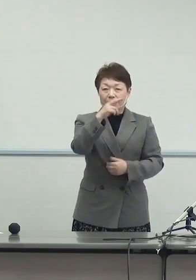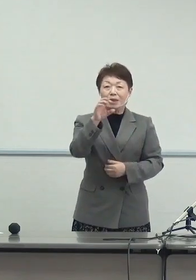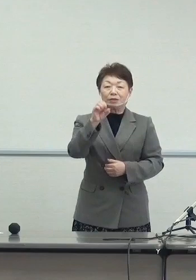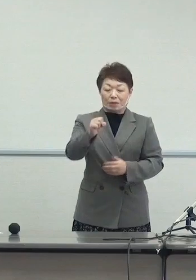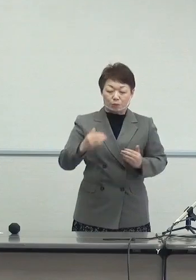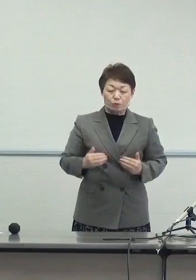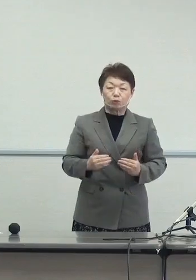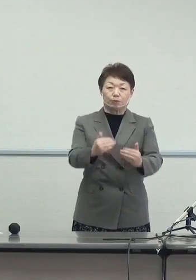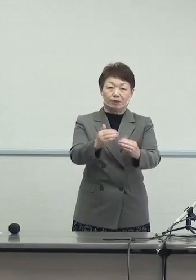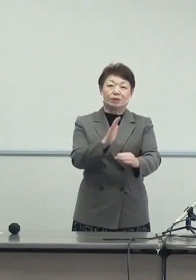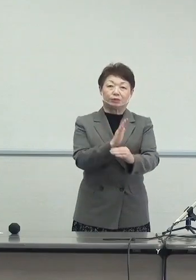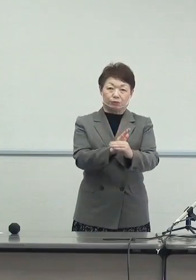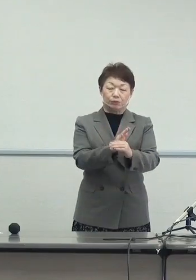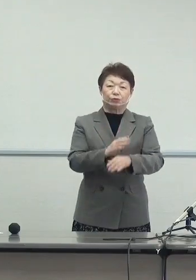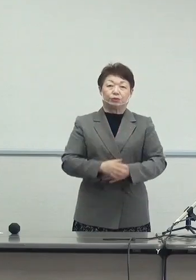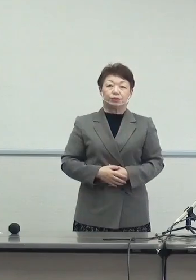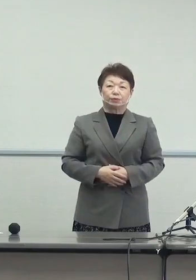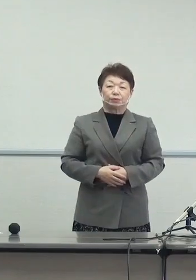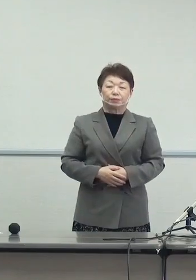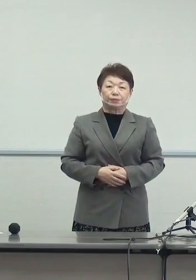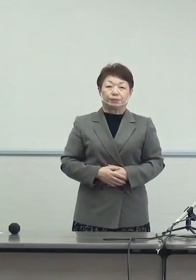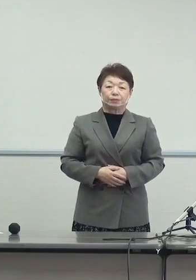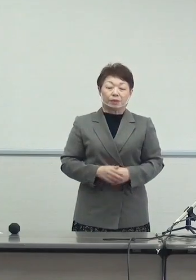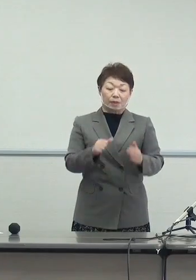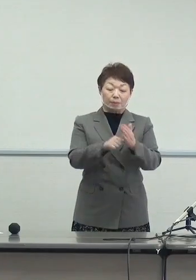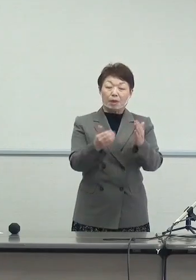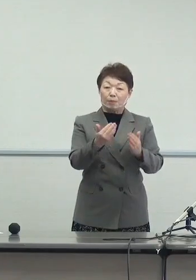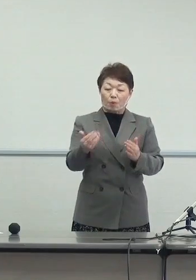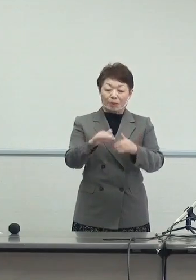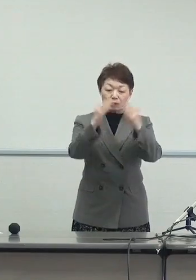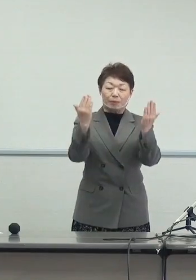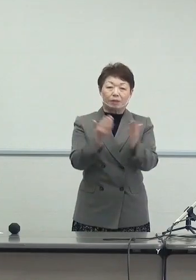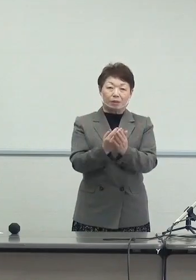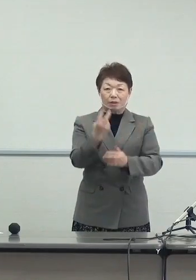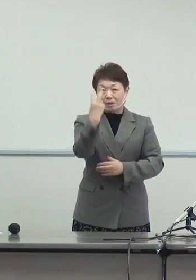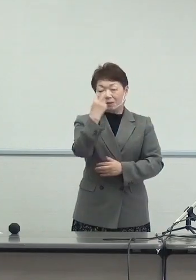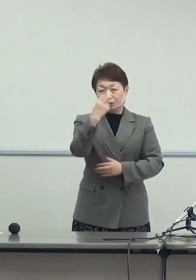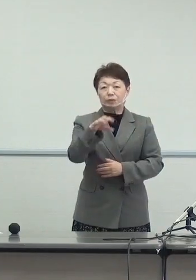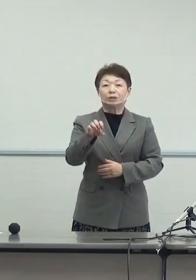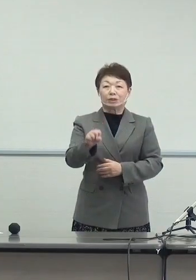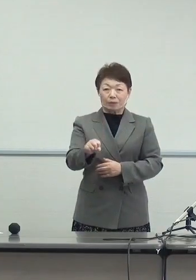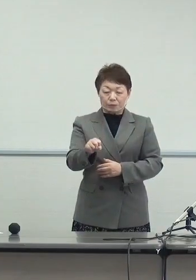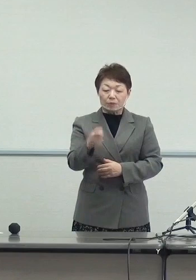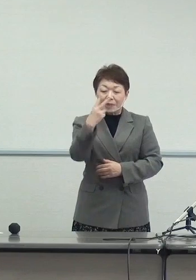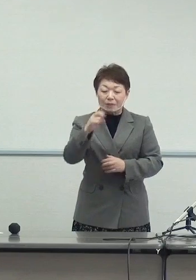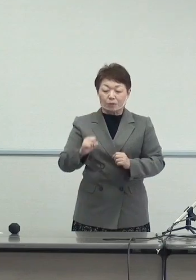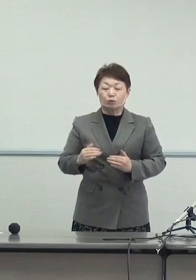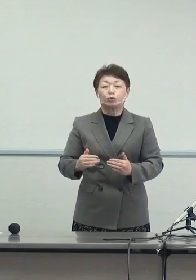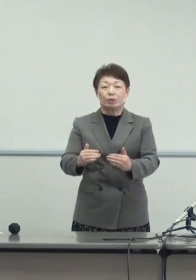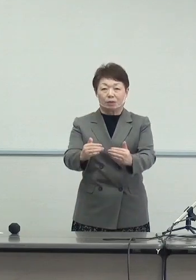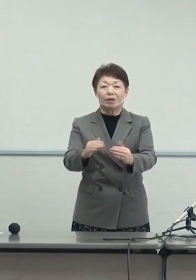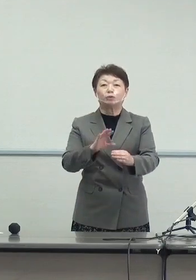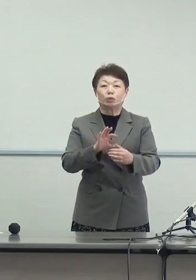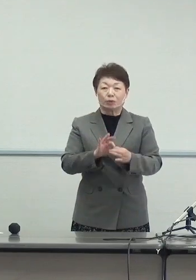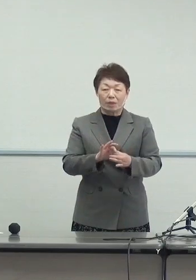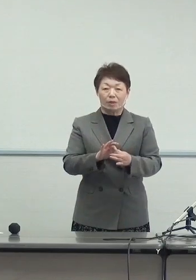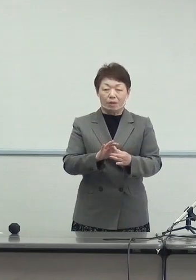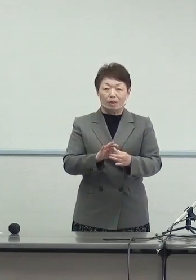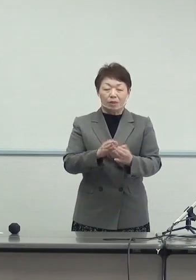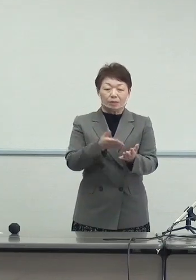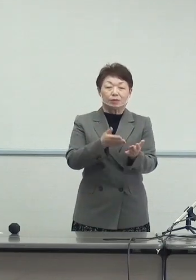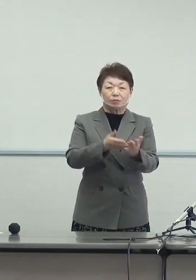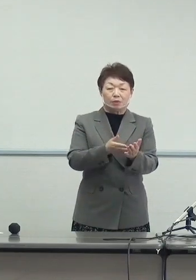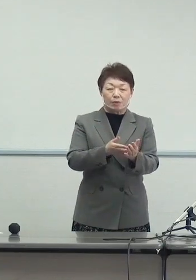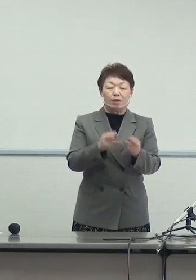を進めております。名簿すべて把握し検査を進めておることから、私どもから説明を公表すること